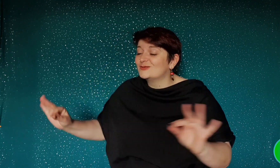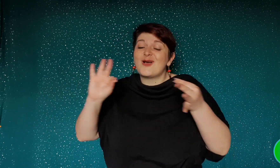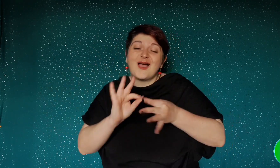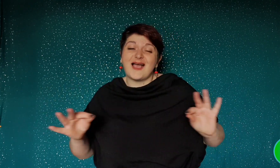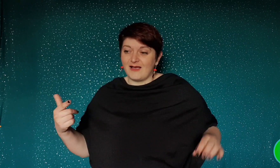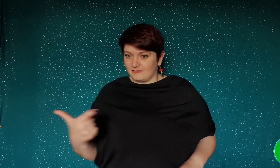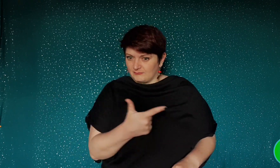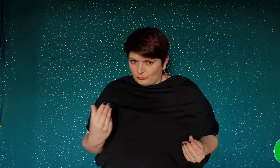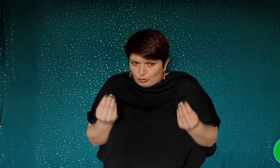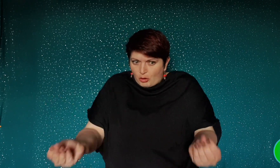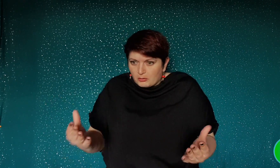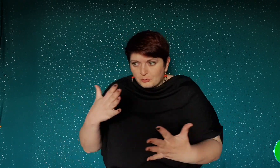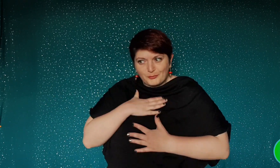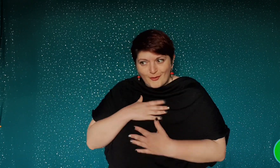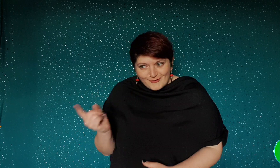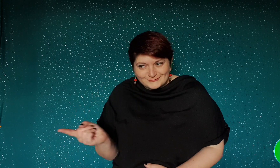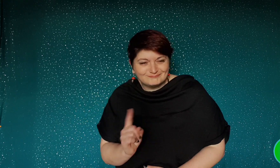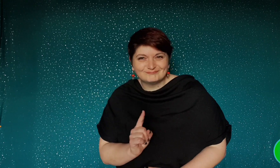J'espère que cette histoire ne vous a pas fait trop peur.